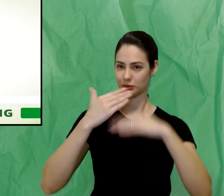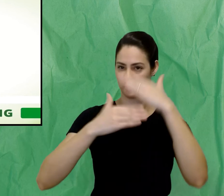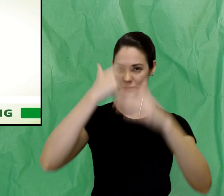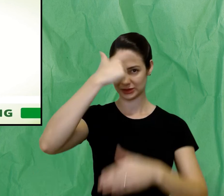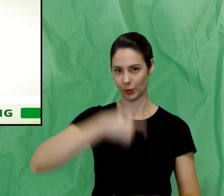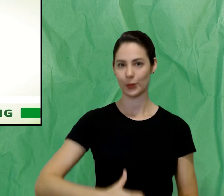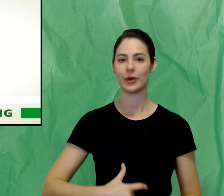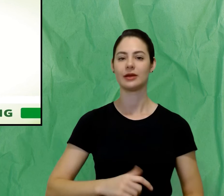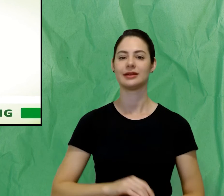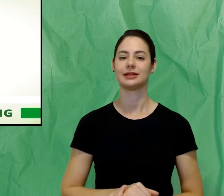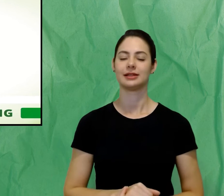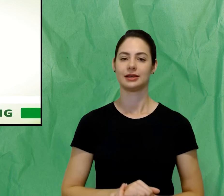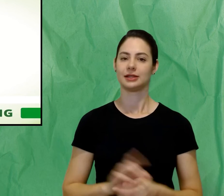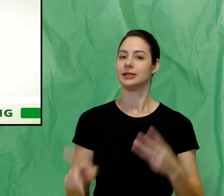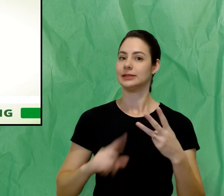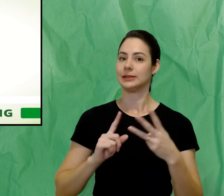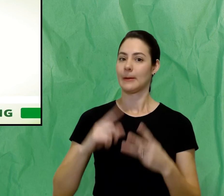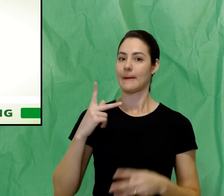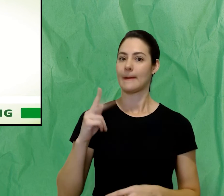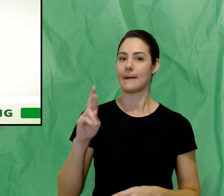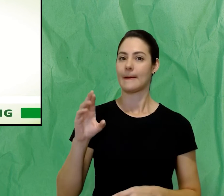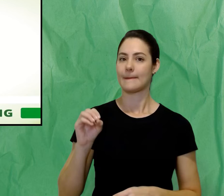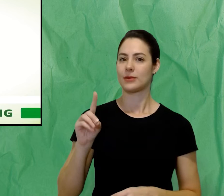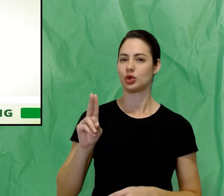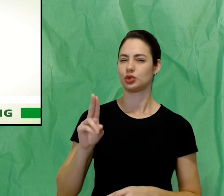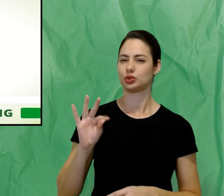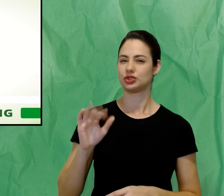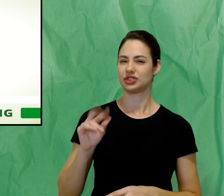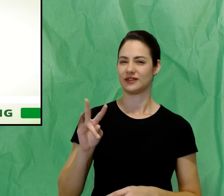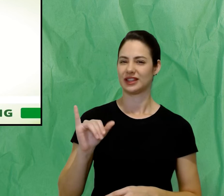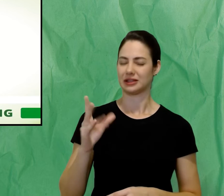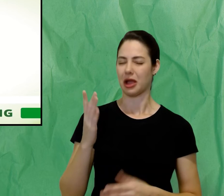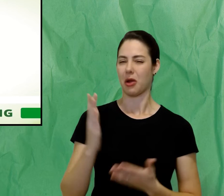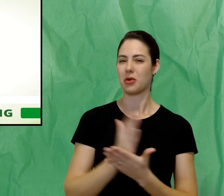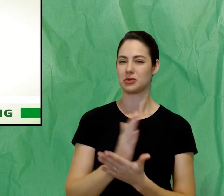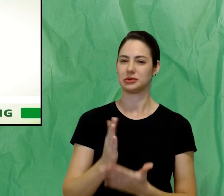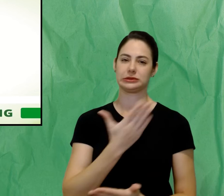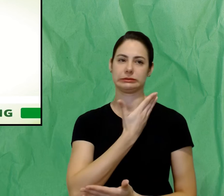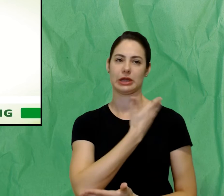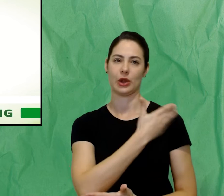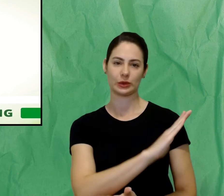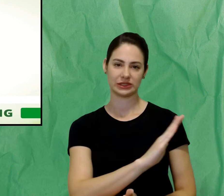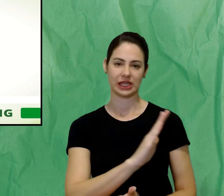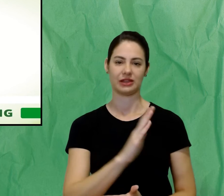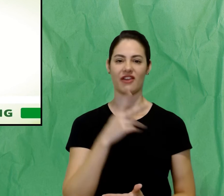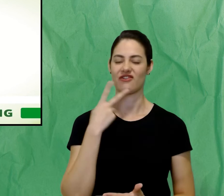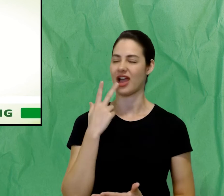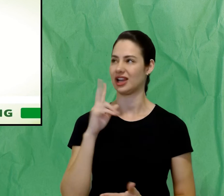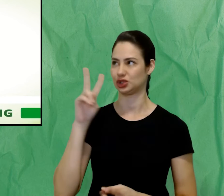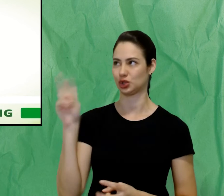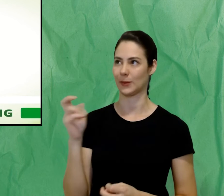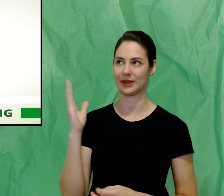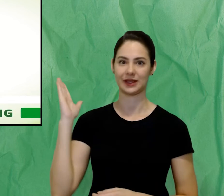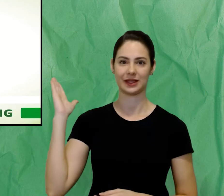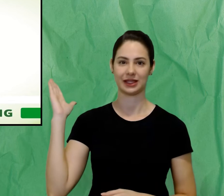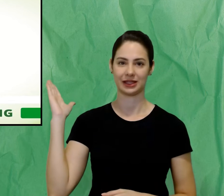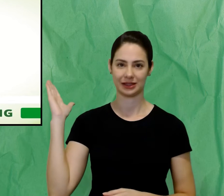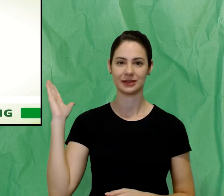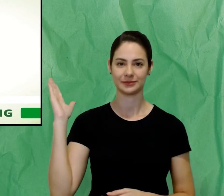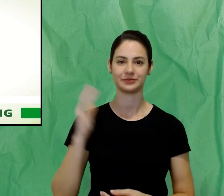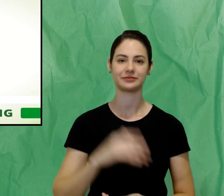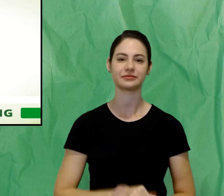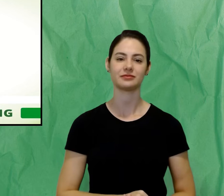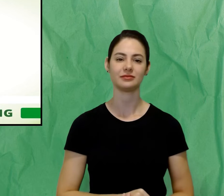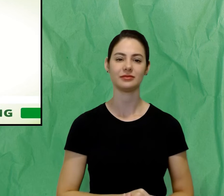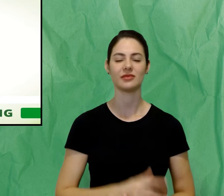a questão aqui da produtividade também sofre de um certo preconceito. Porque quando a gente fala de produtividade, muitas